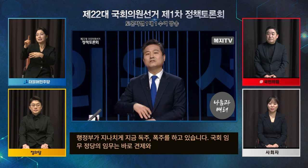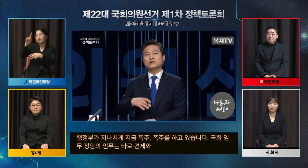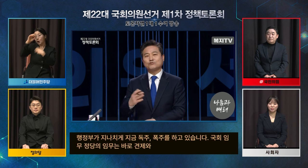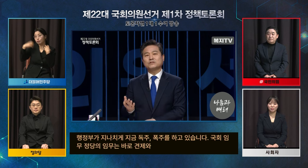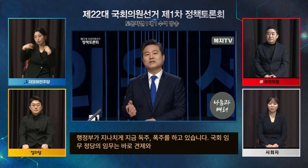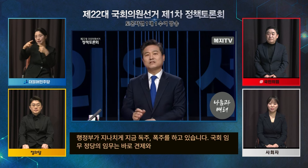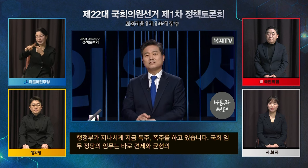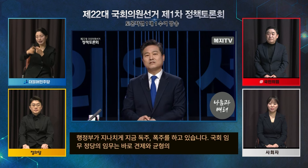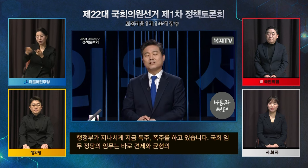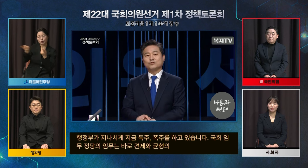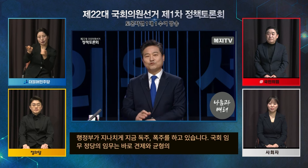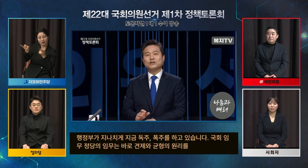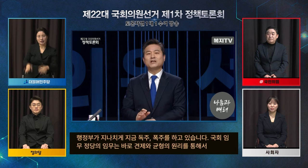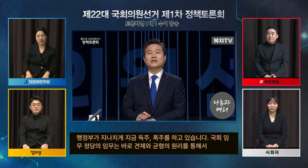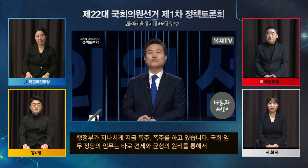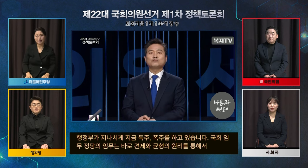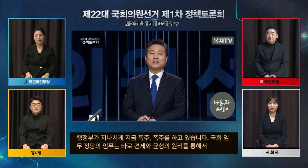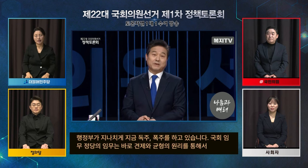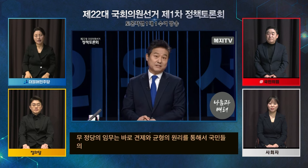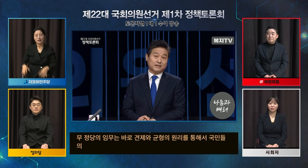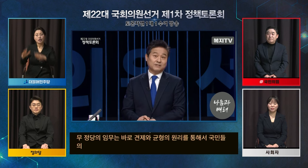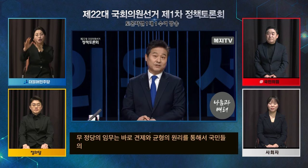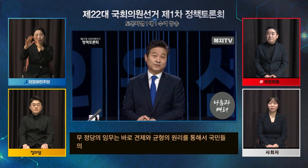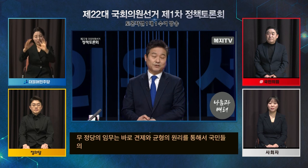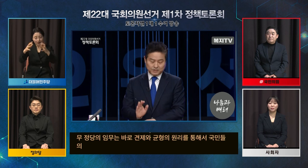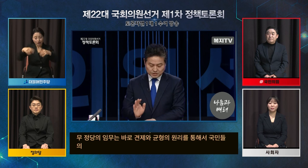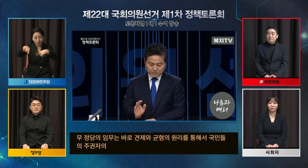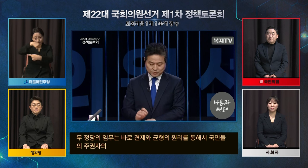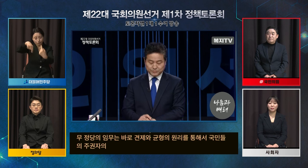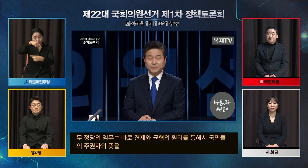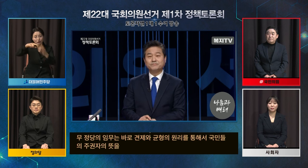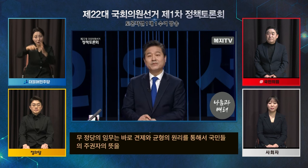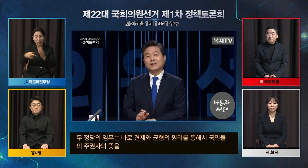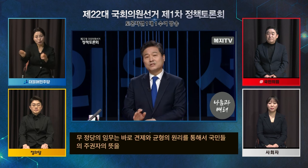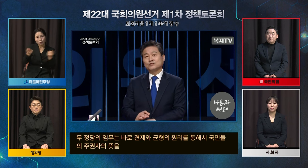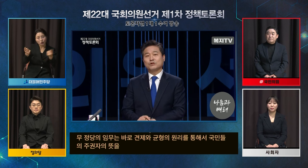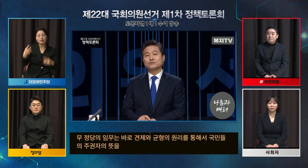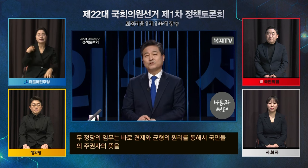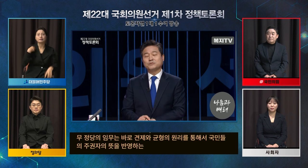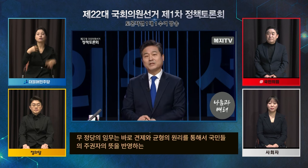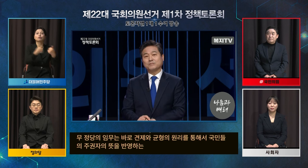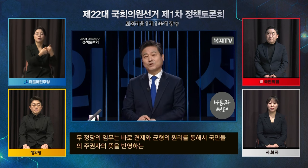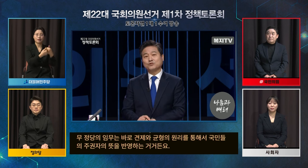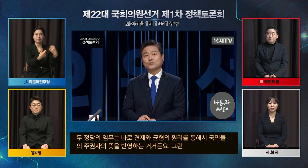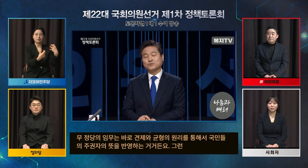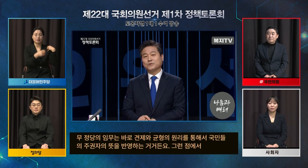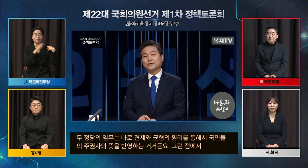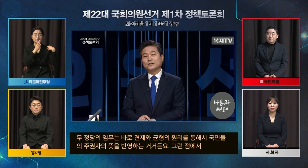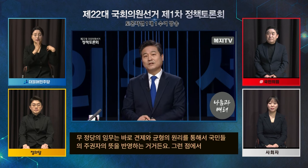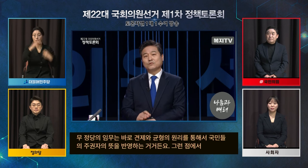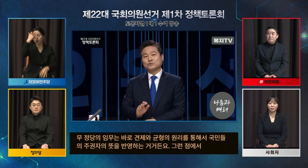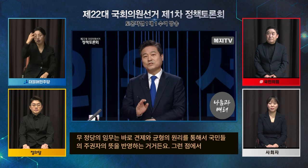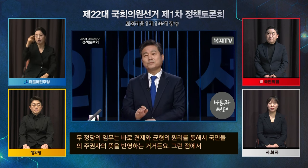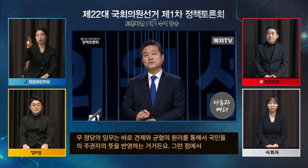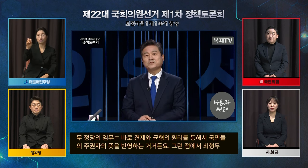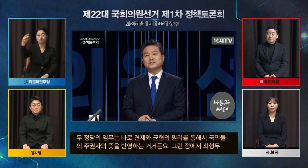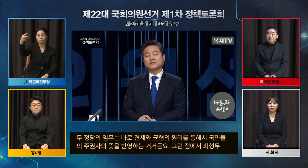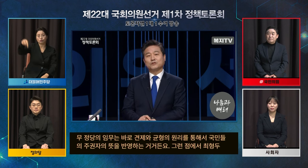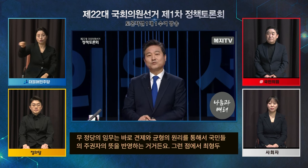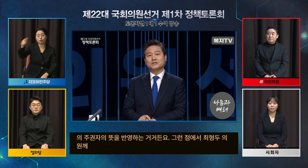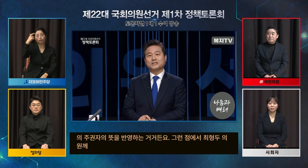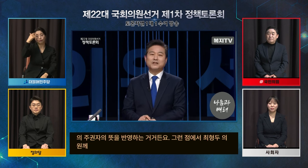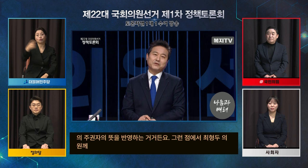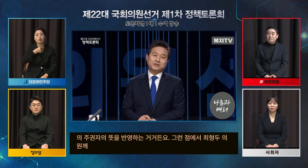국민들의 주권자의 뜻을 균형있게 국정에 반영하는 거거든요. 그런 점에서 보면 제가 최영도 의원님한테 한번 여쭤보고 싶어요. 우선 첫